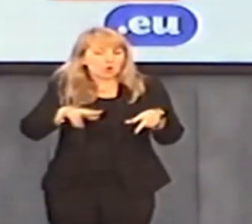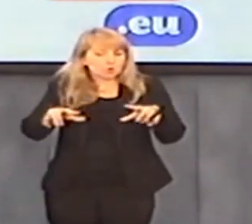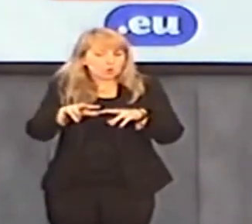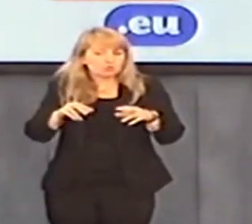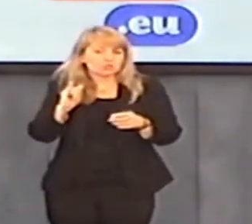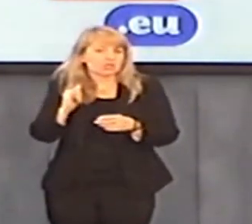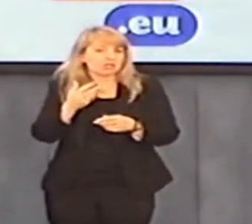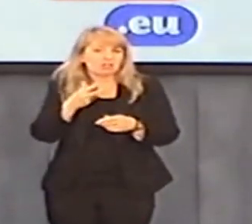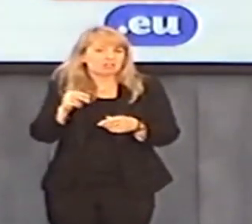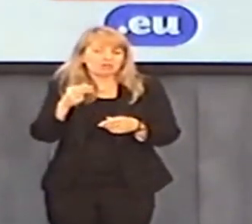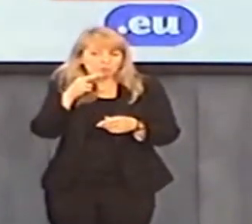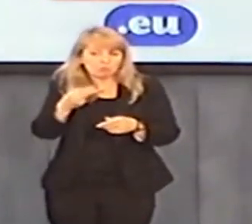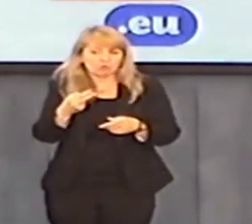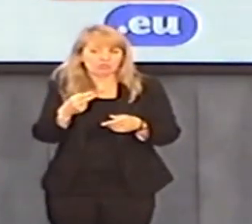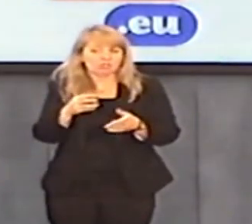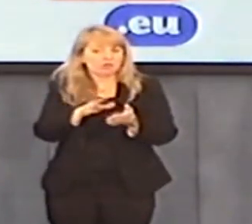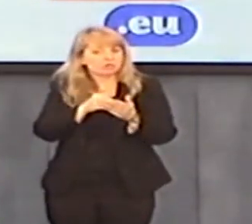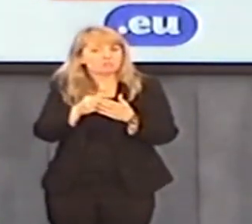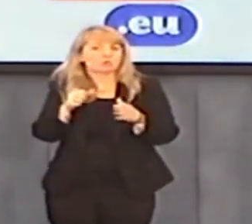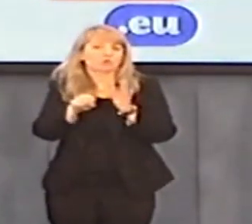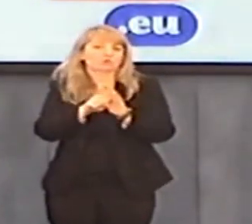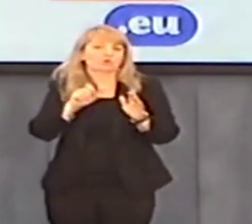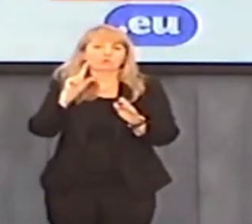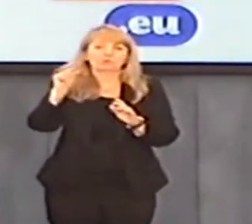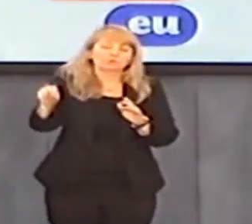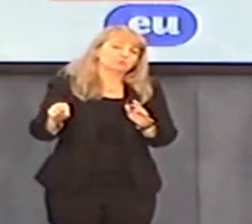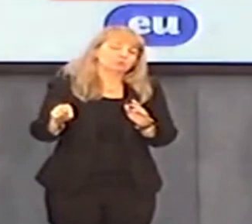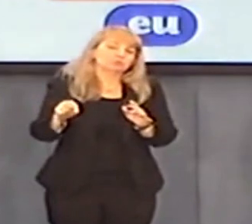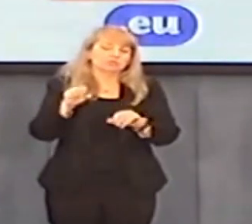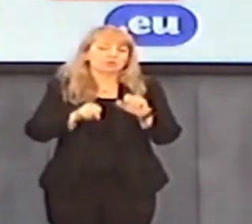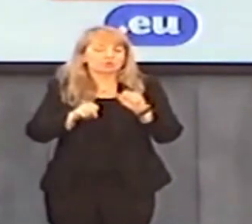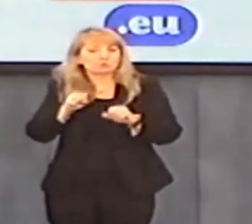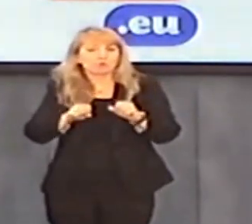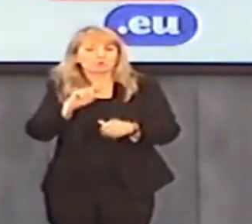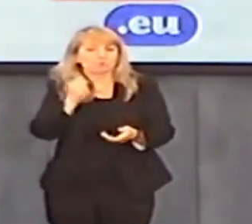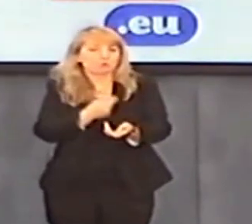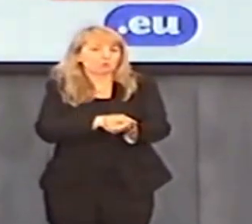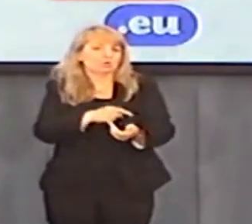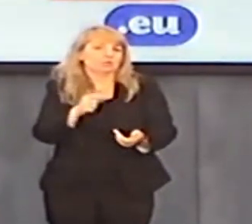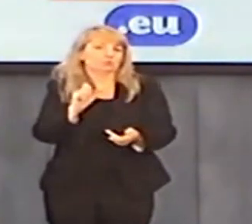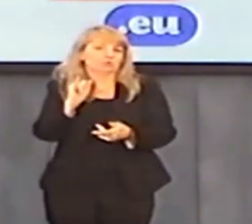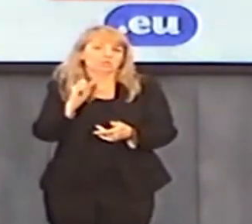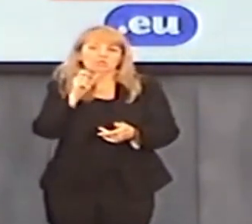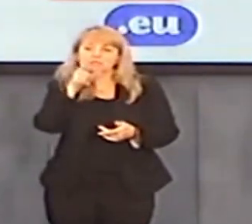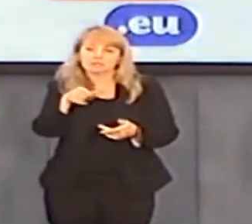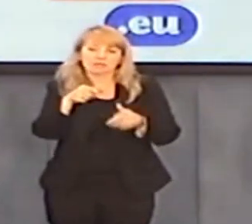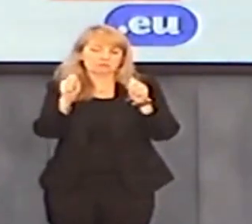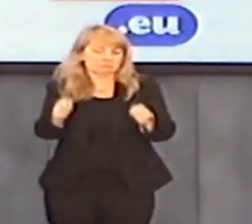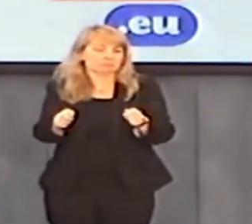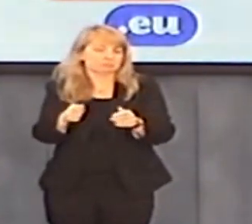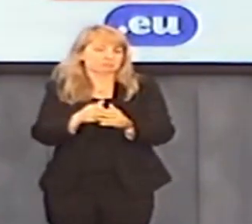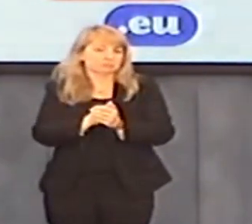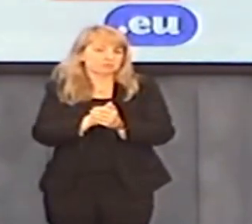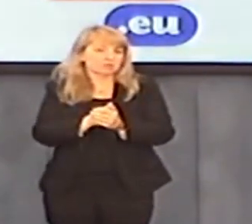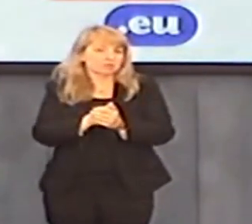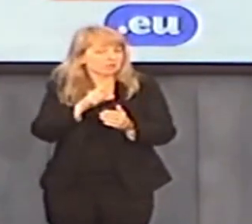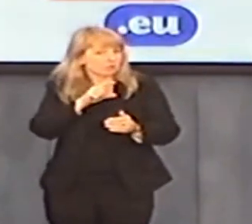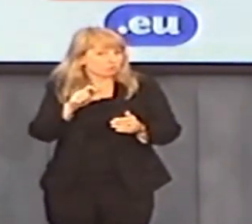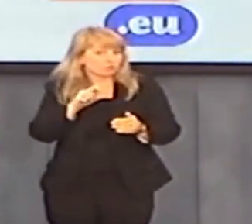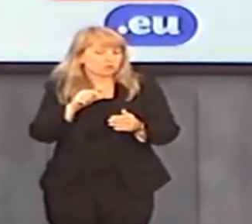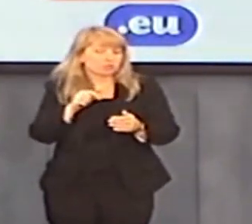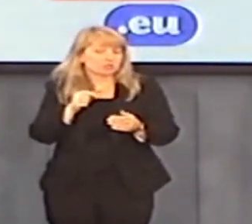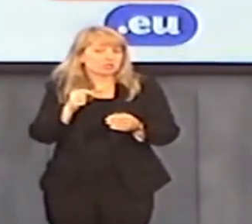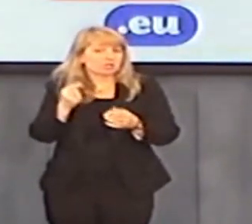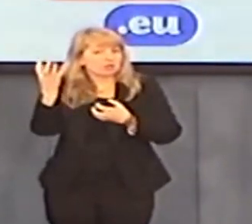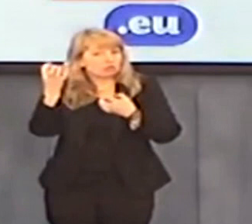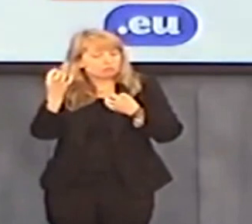i nie powinni nakłonić tej osoby do tego, żeby sama złożyła takie doniesienie, bądź pozyskała tą wiedzę